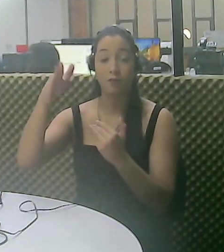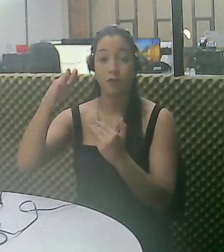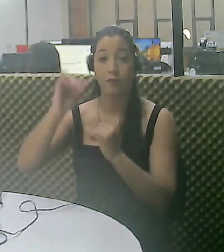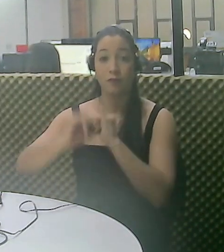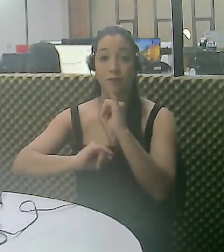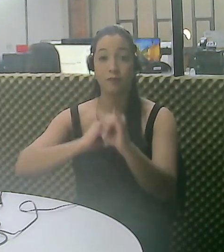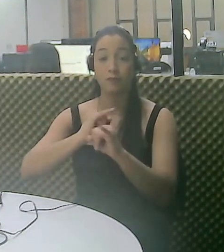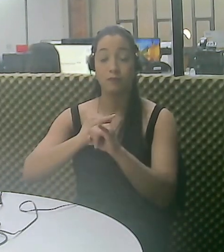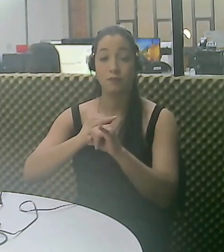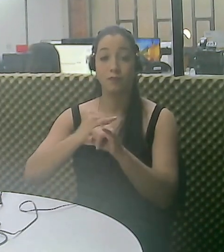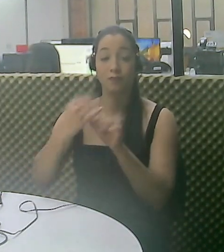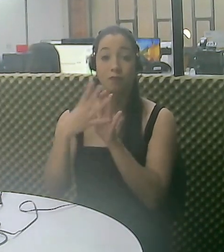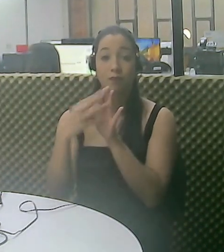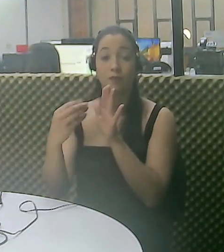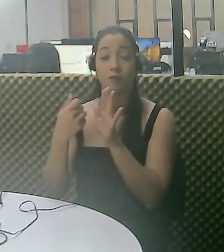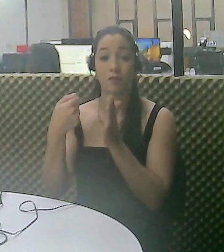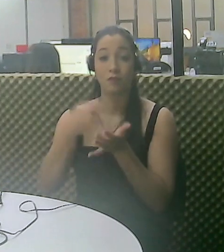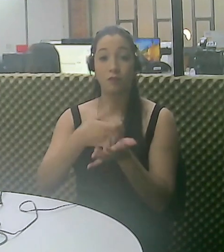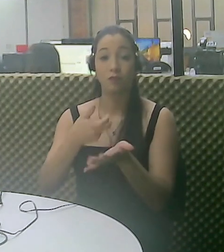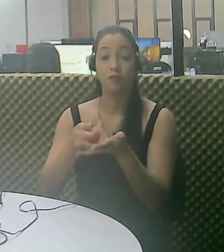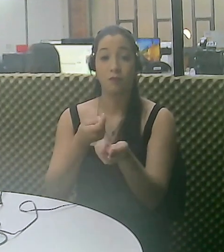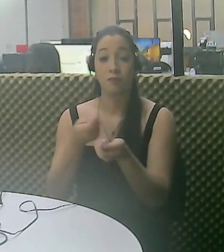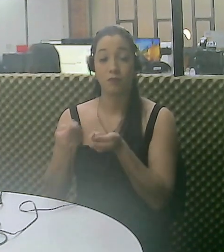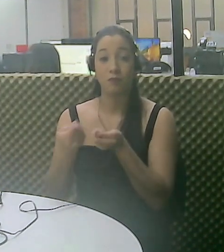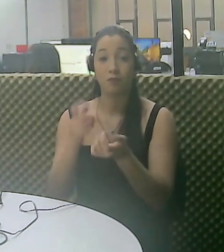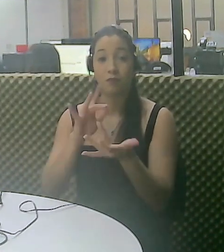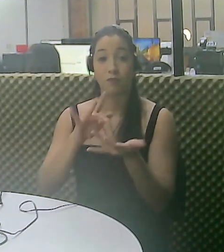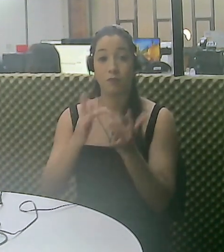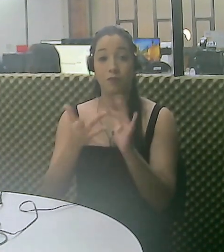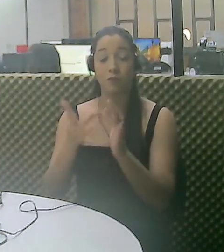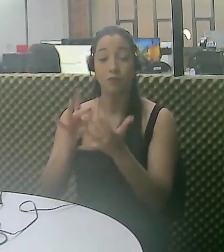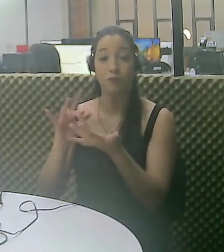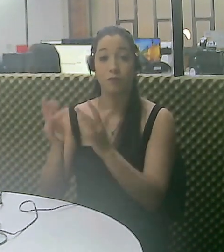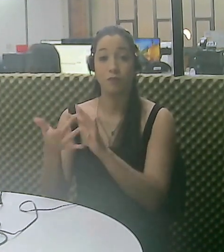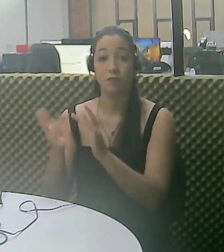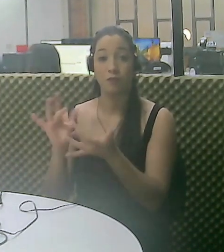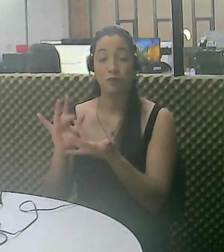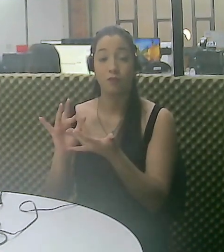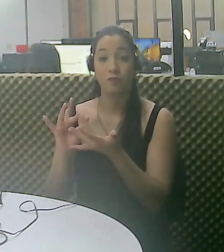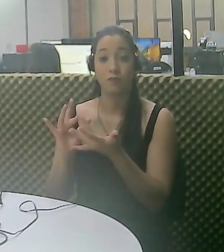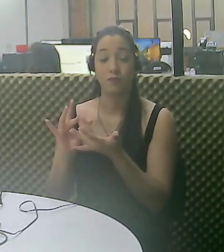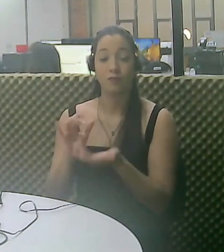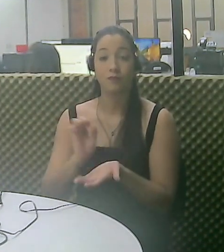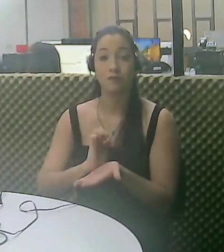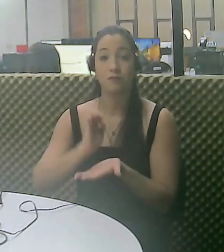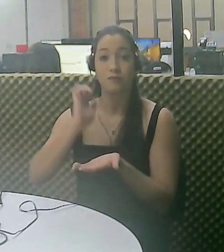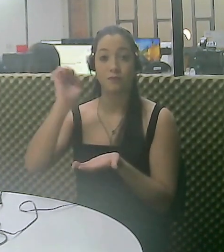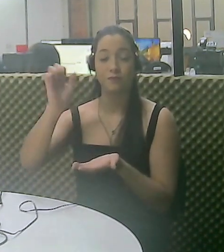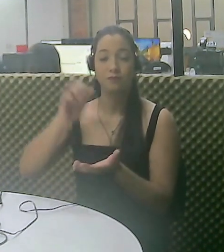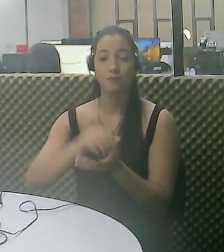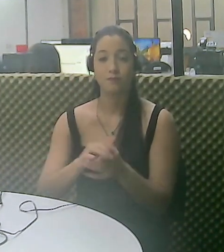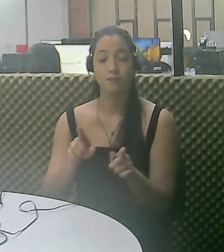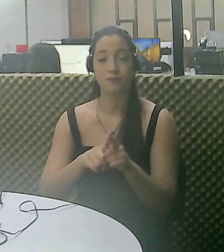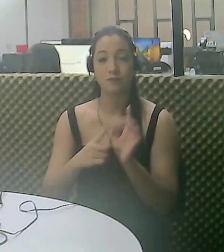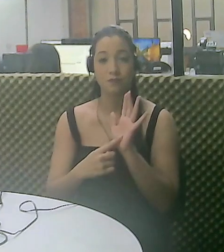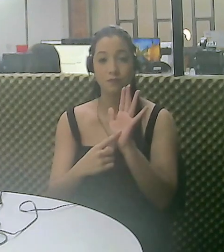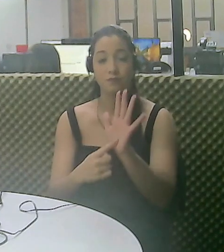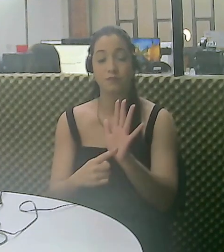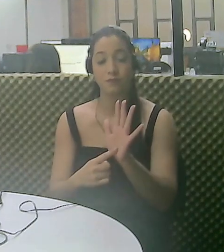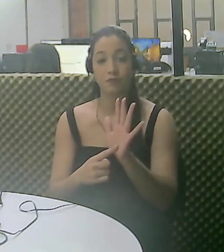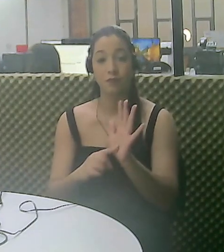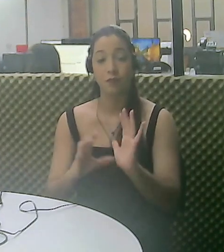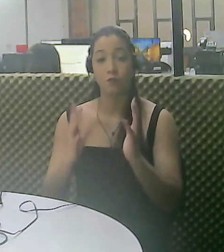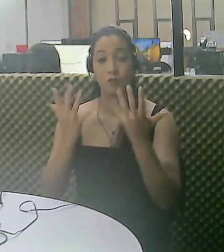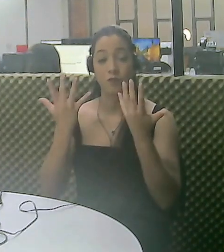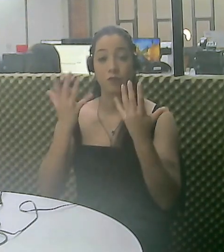virtual internacional para a realização de negócios e conexão entre os diversos atores do comércio exterior. Além de apresentar a ferramenta, o